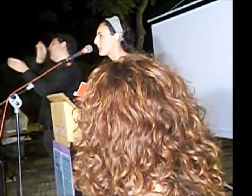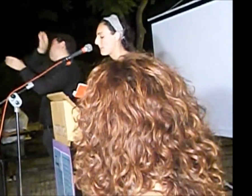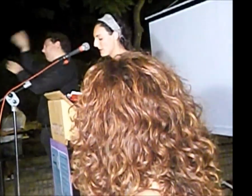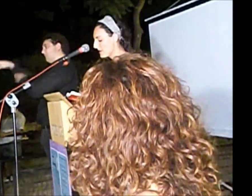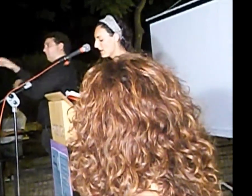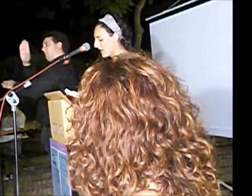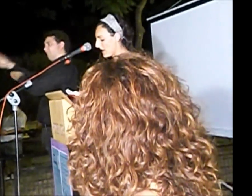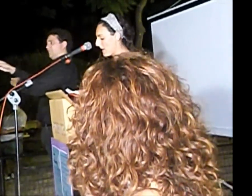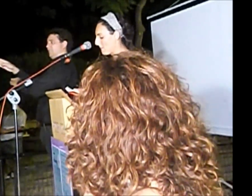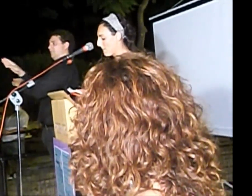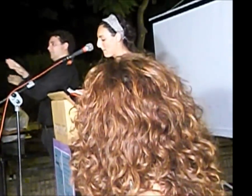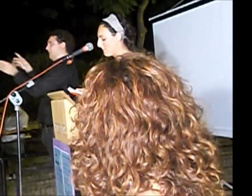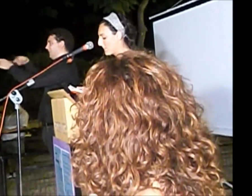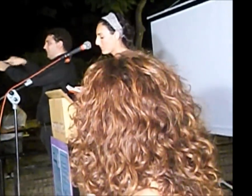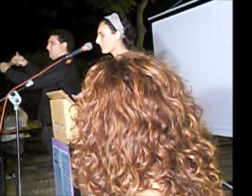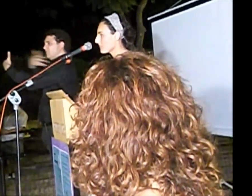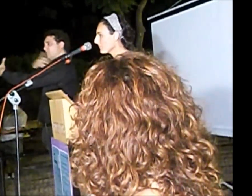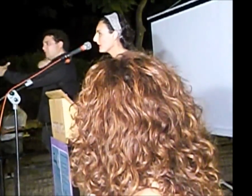otra.